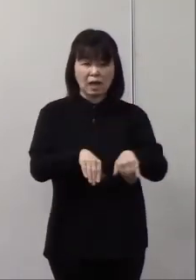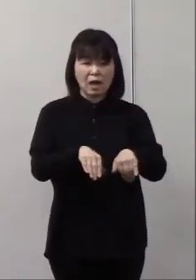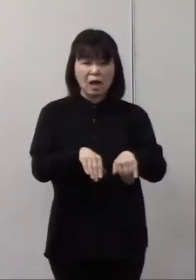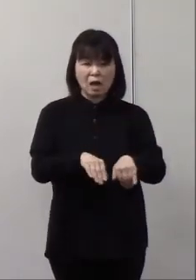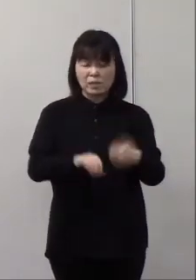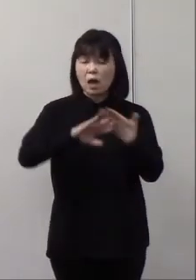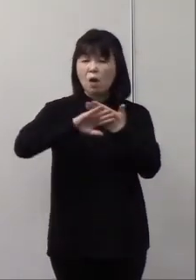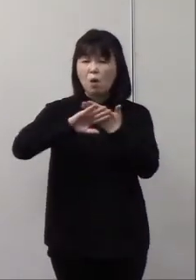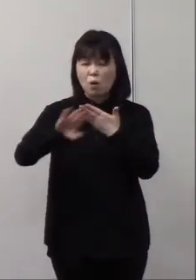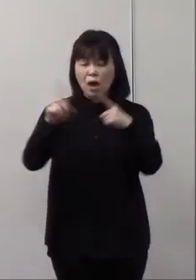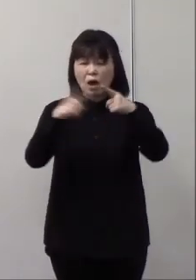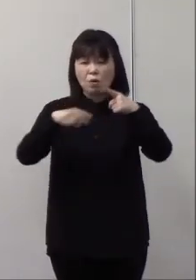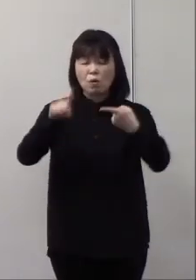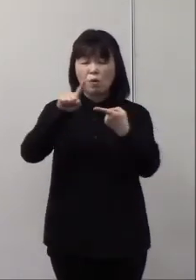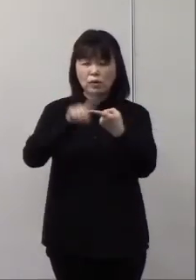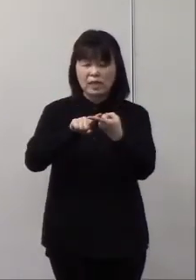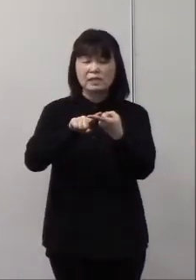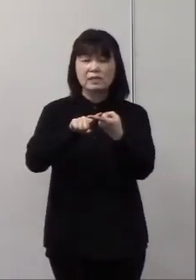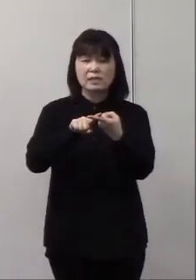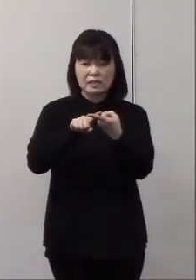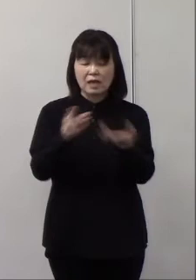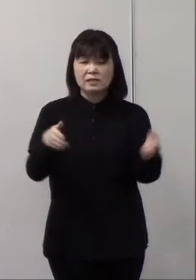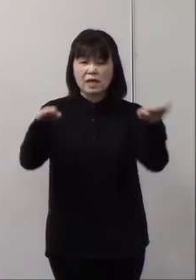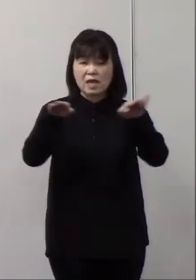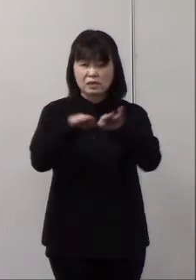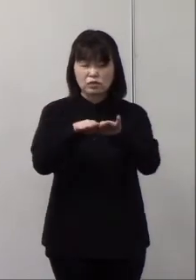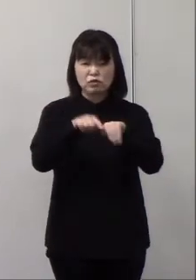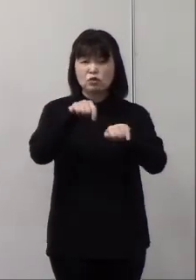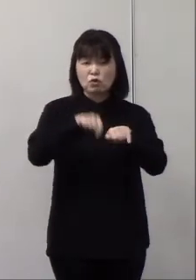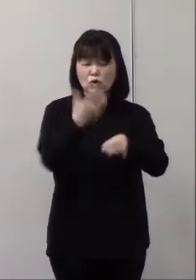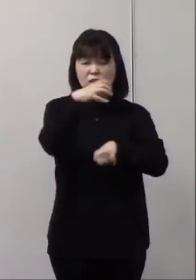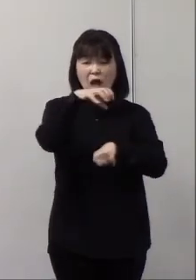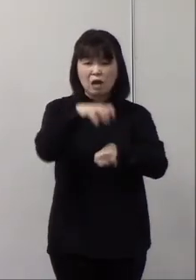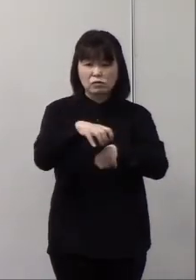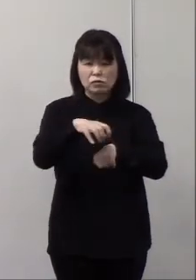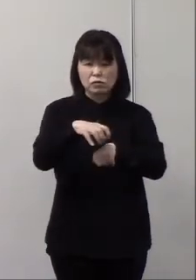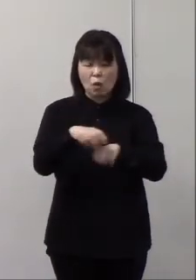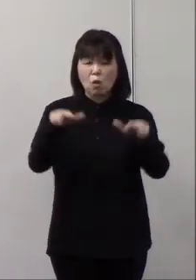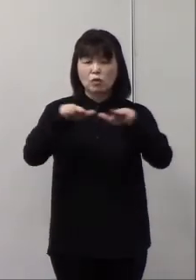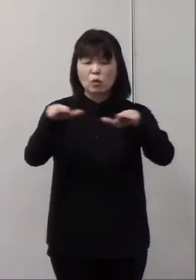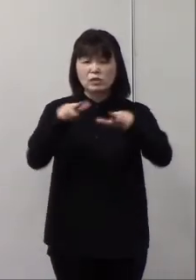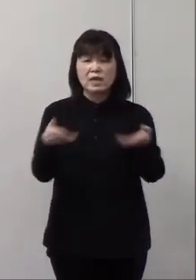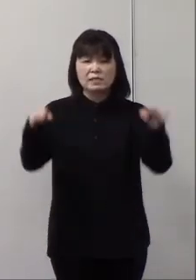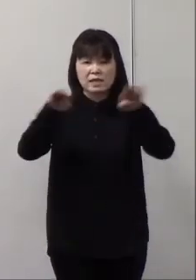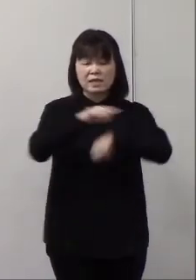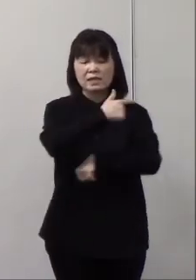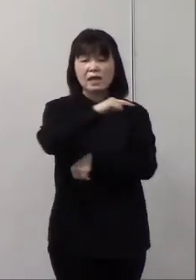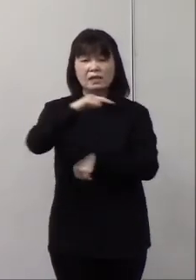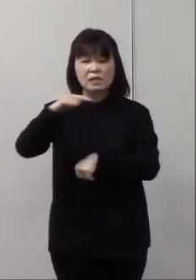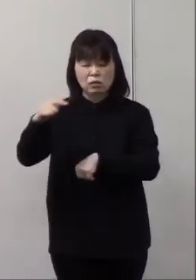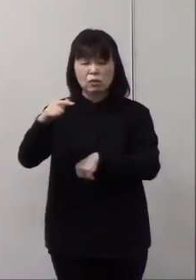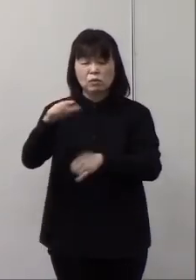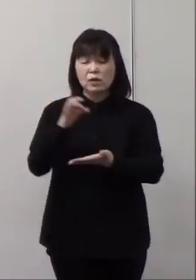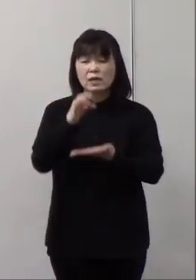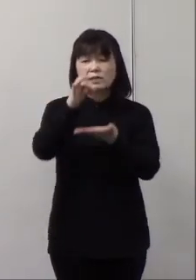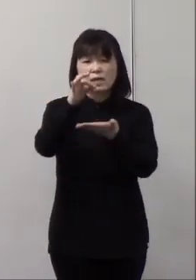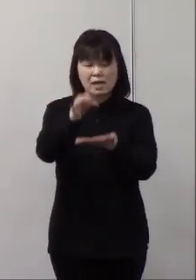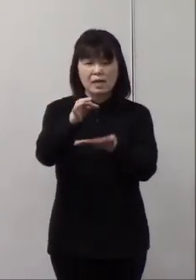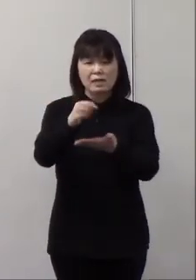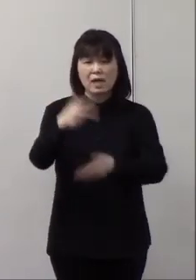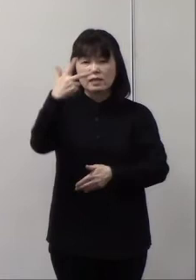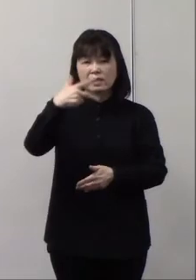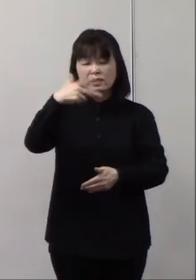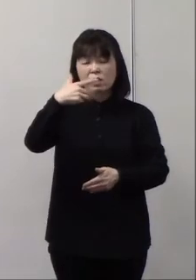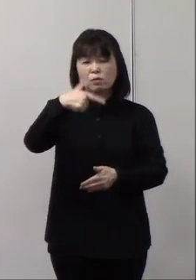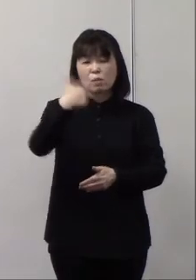施設、本庁行政センター、それらの感染症対策経費7600万円を計上しております